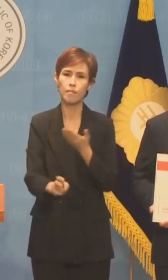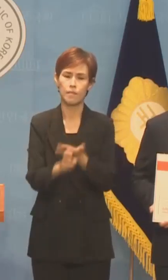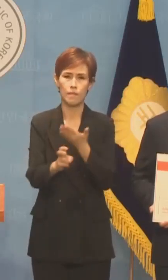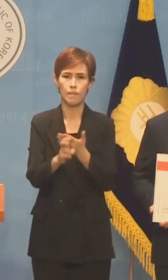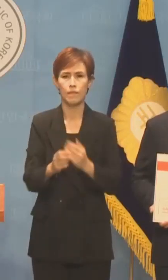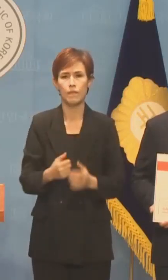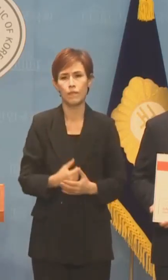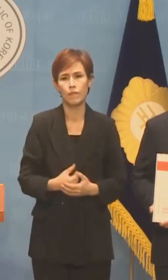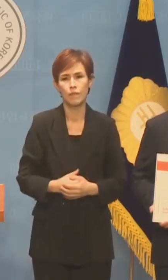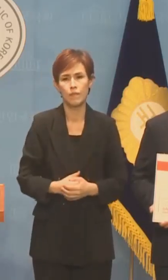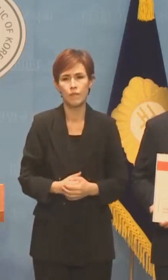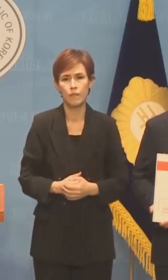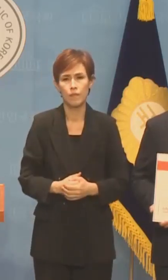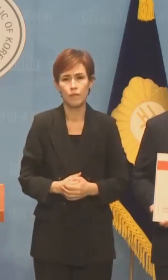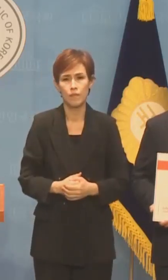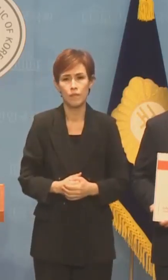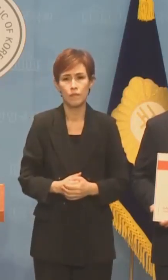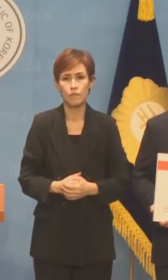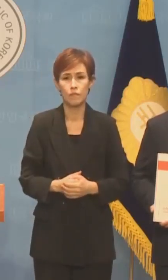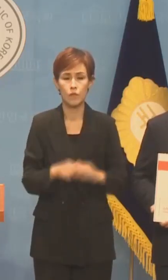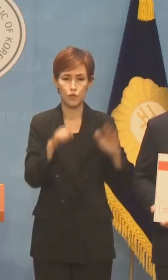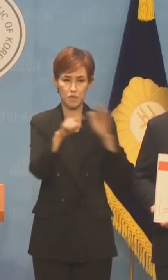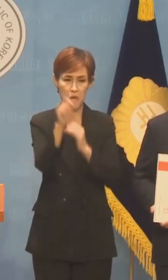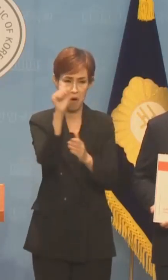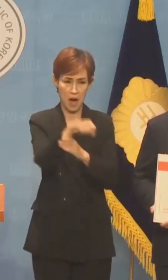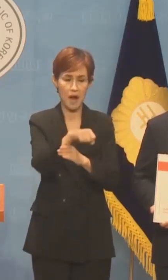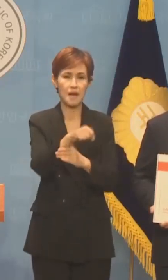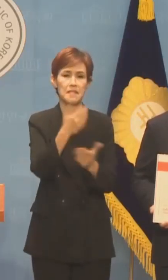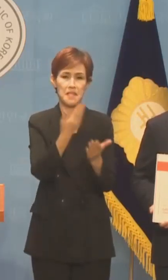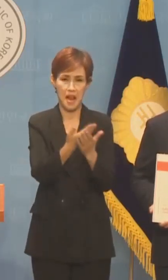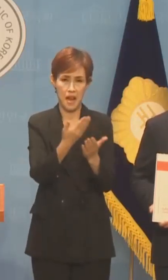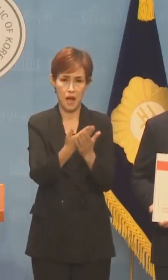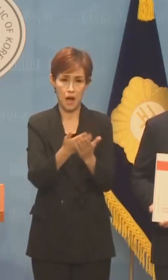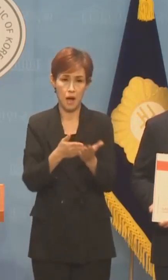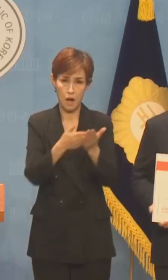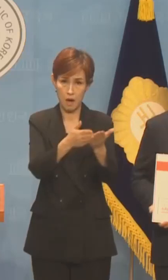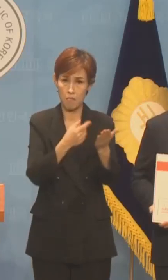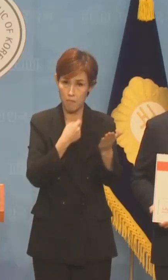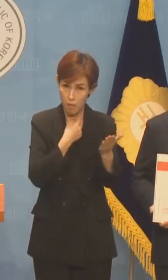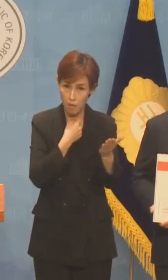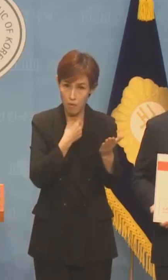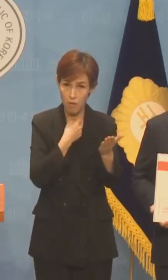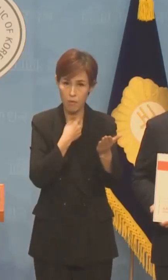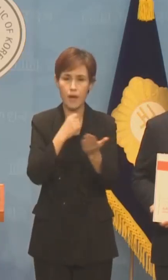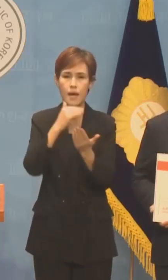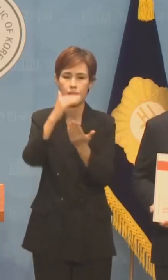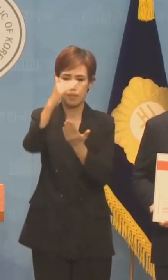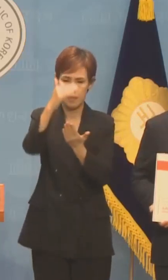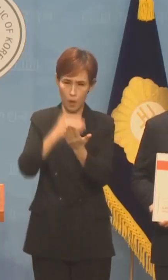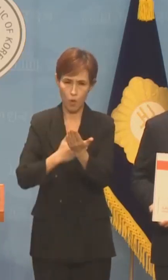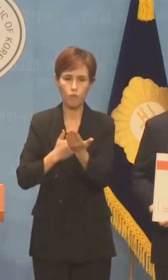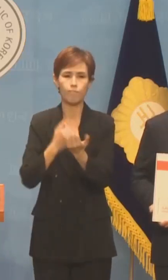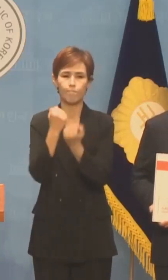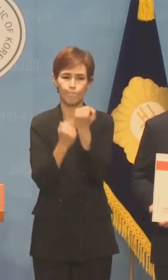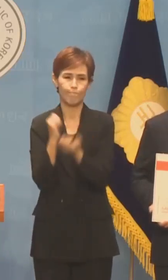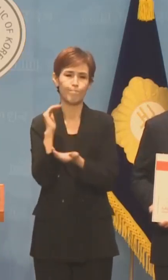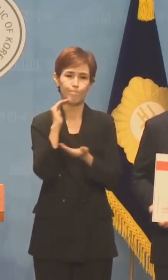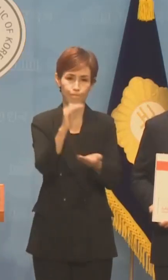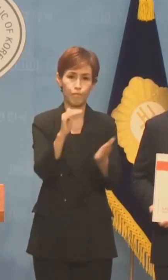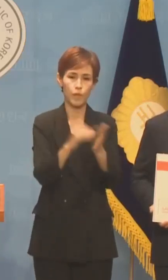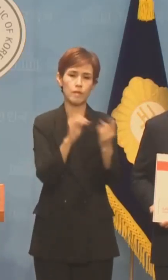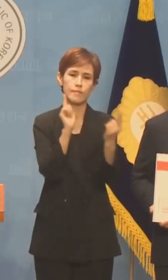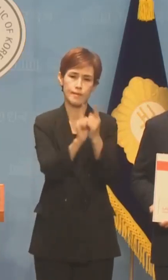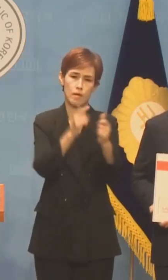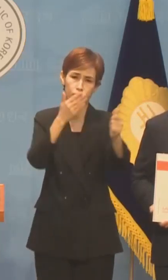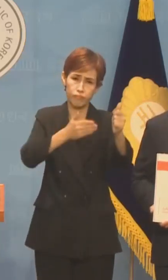것입니다. 출입 허가를 승인해달라고 요청하려면 용건을 당당하게 말하고